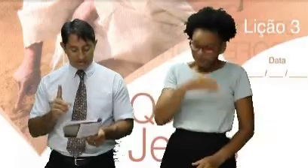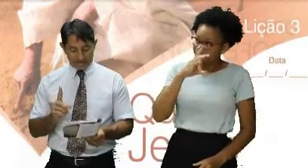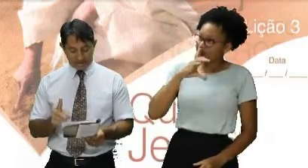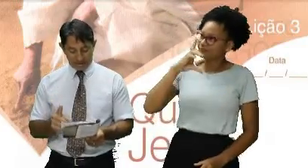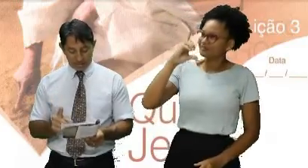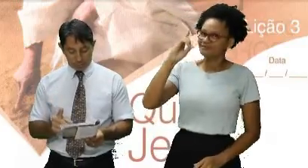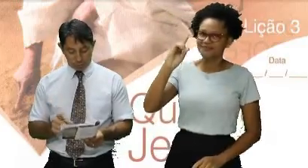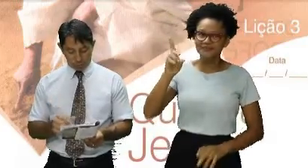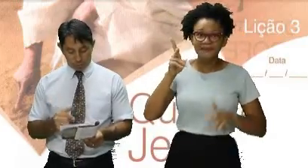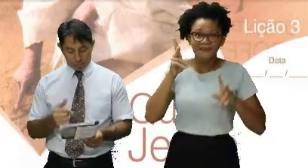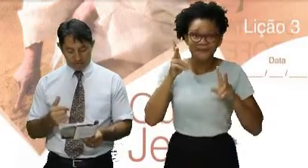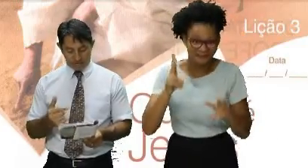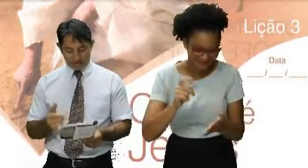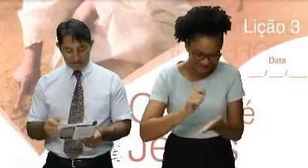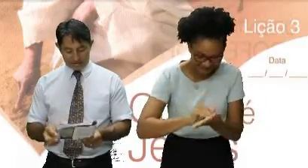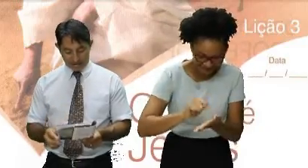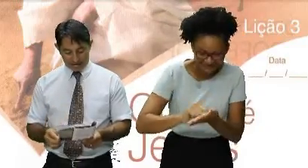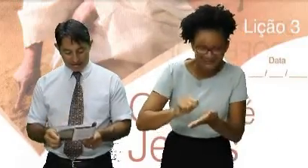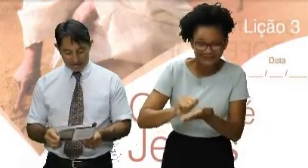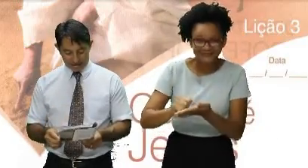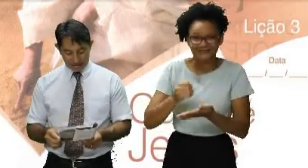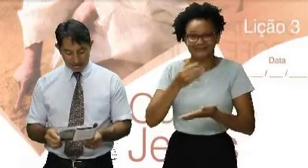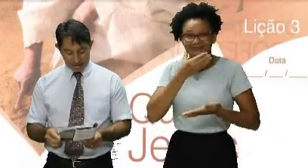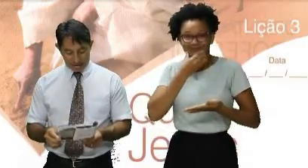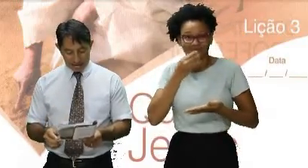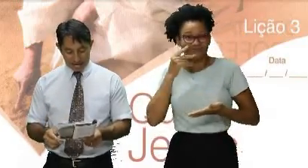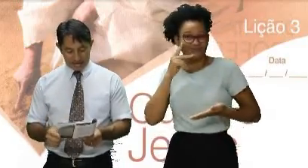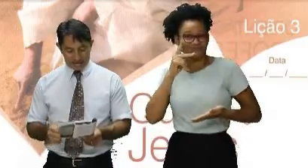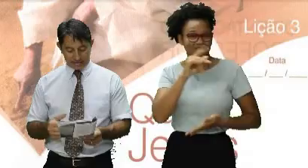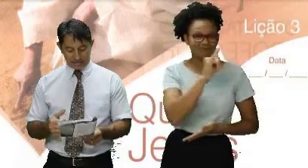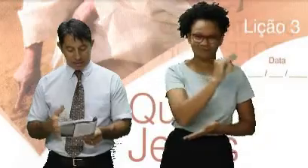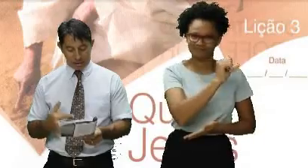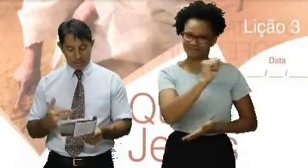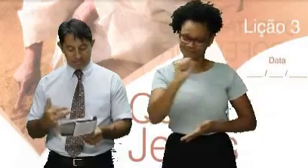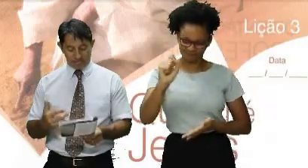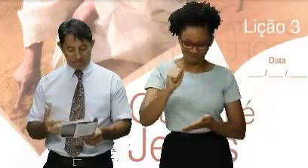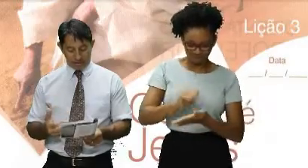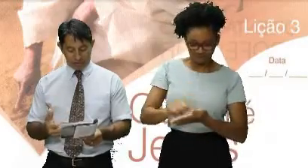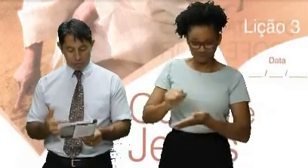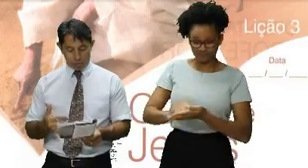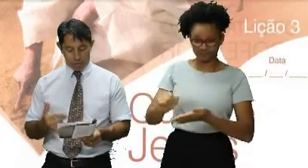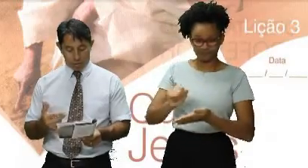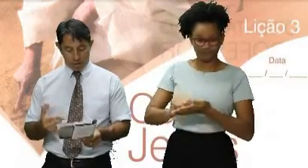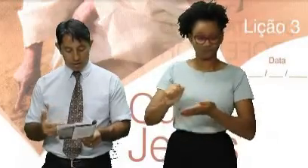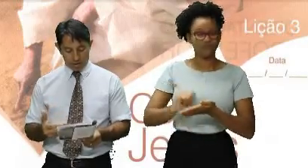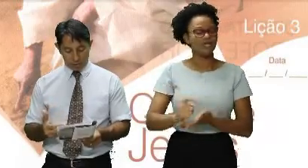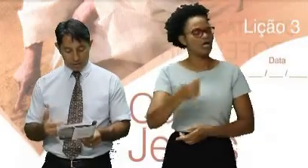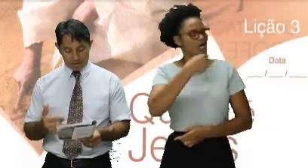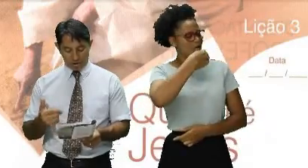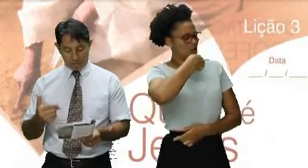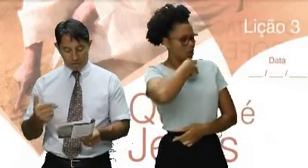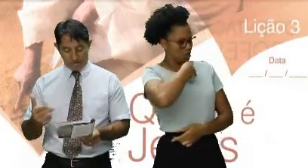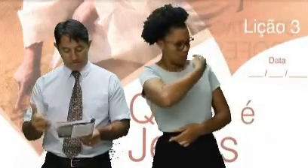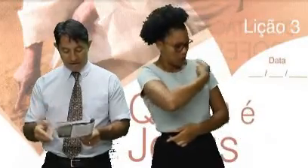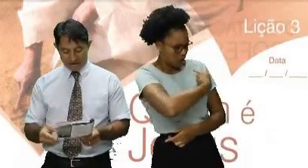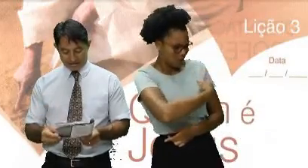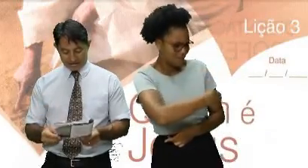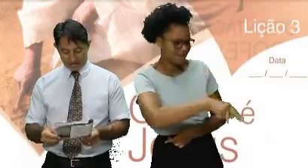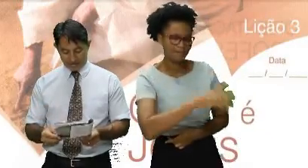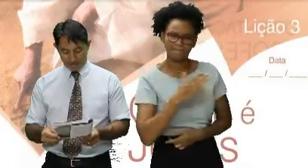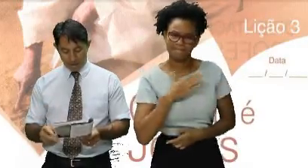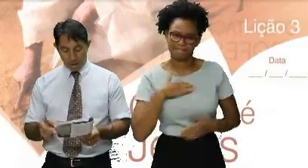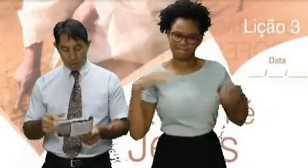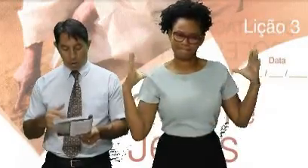está escrito no profeta Isaías: eis que eu envio o meu anjo ante a tua